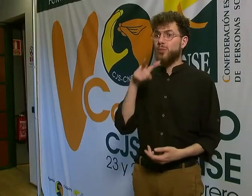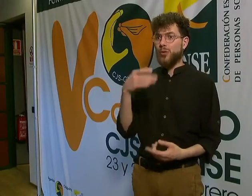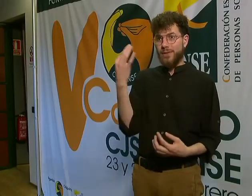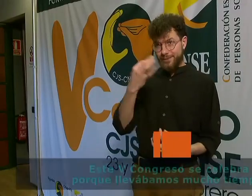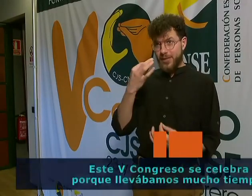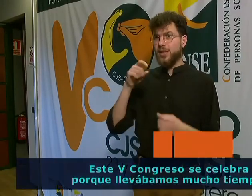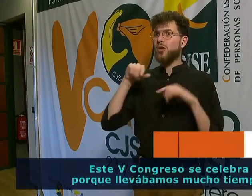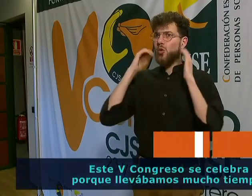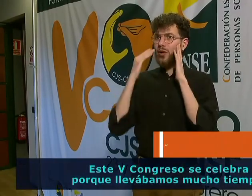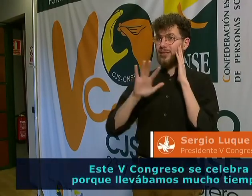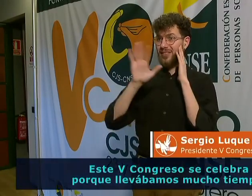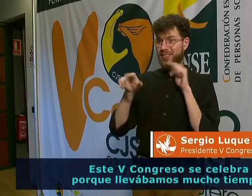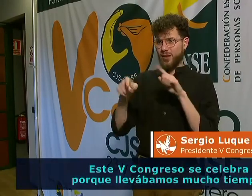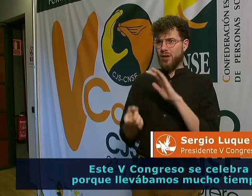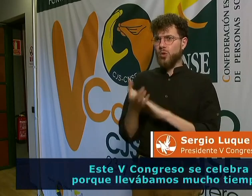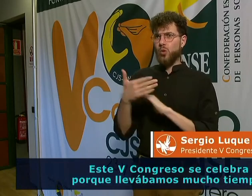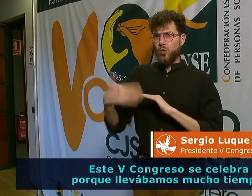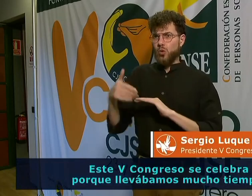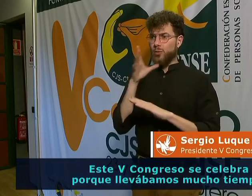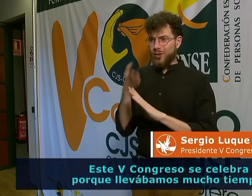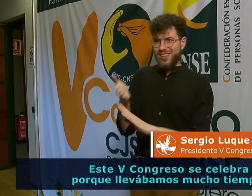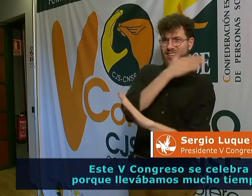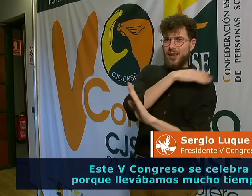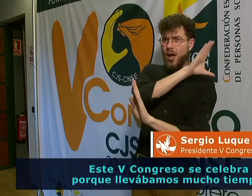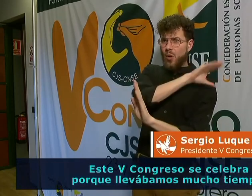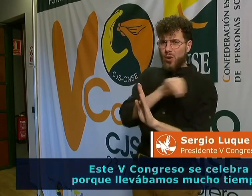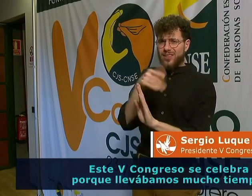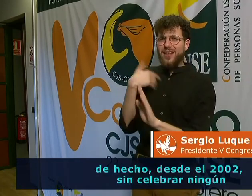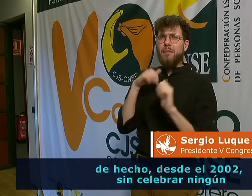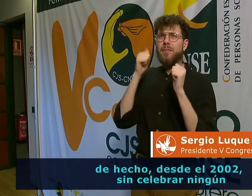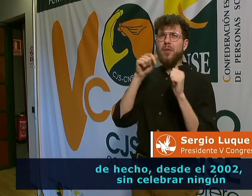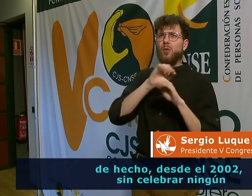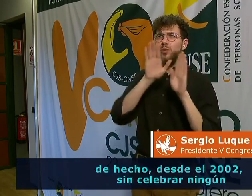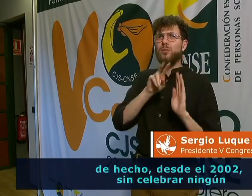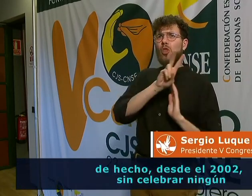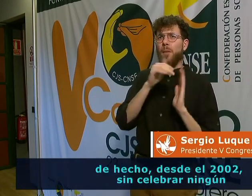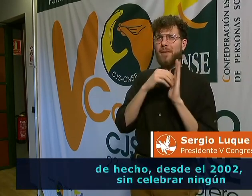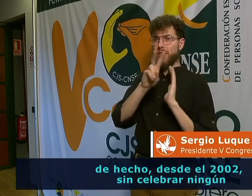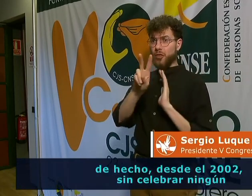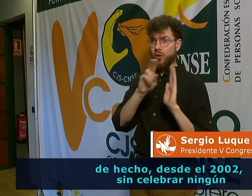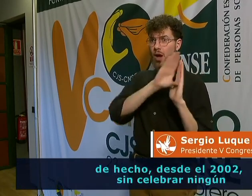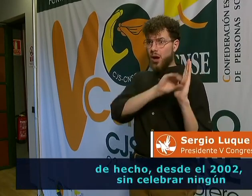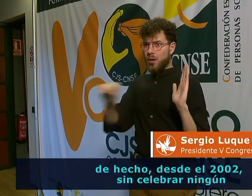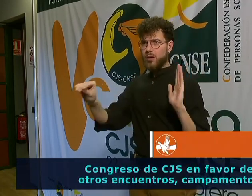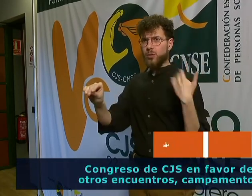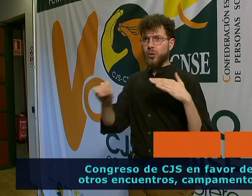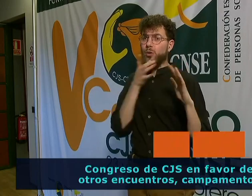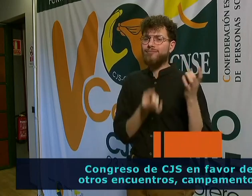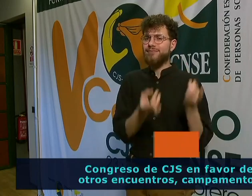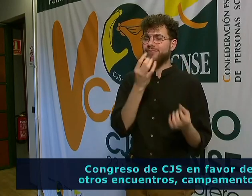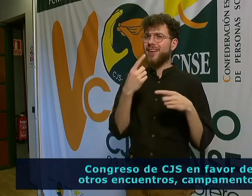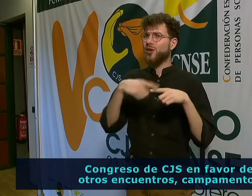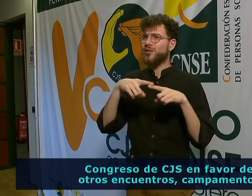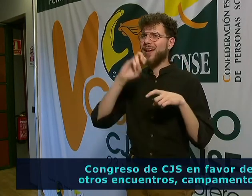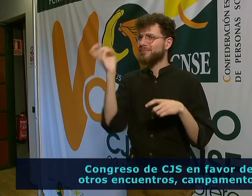Este V Congreso se celebra porque llevábamos mucho tiempo, de hecho, desde el 2002, sin celebrar ningún Congreso de